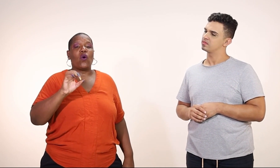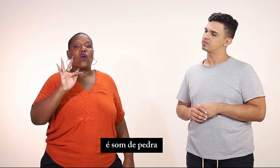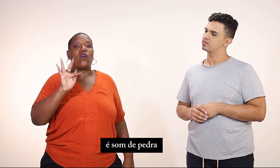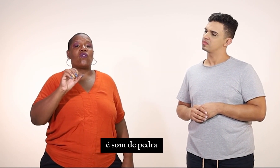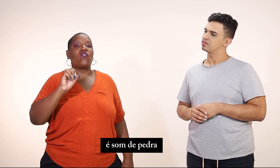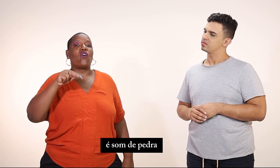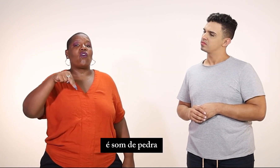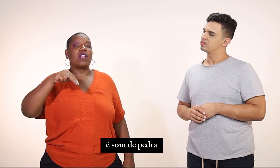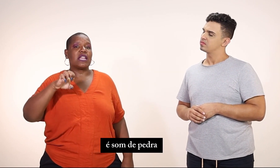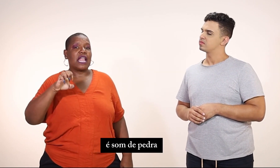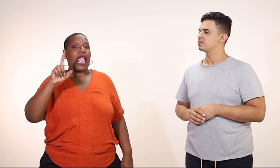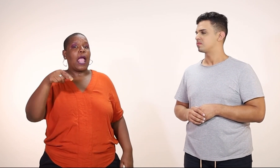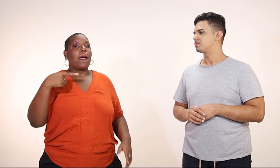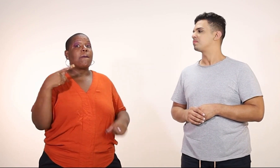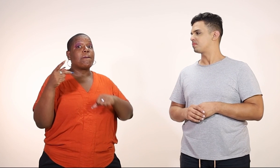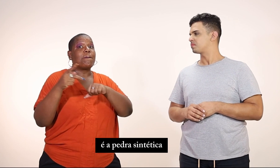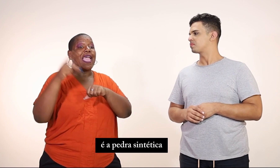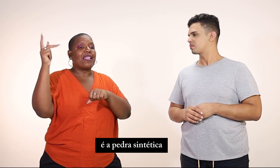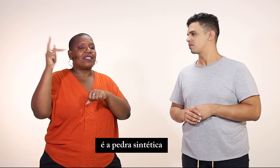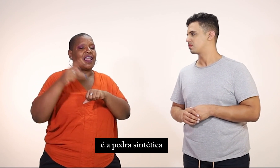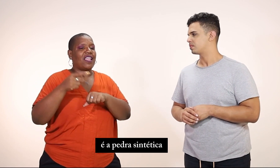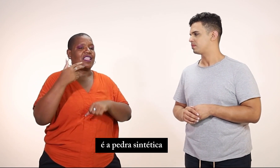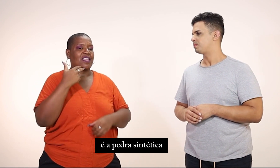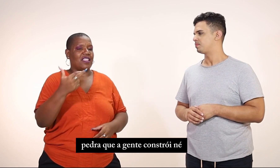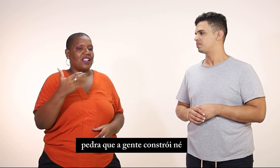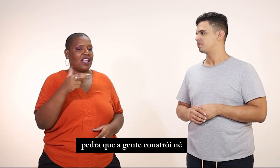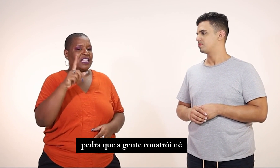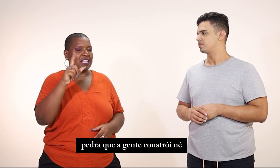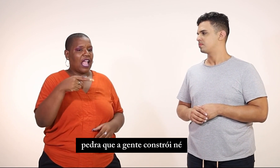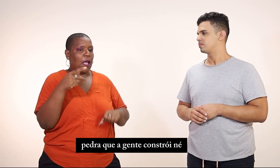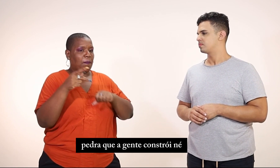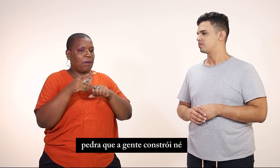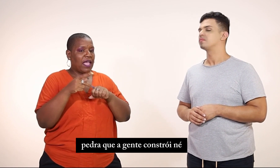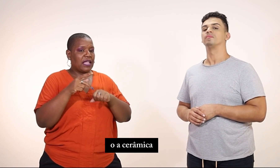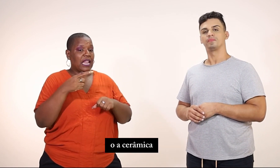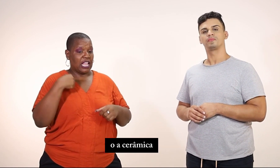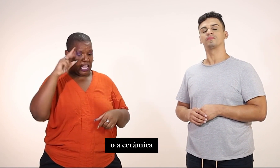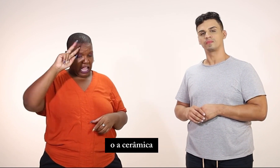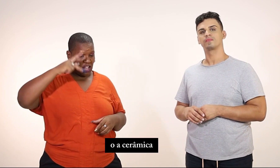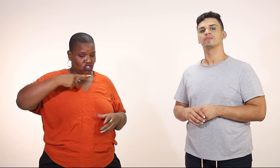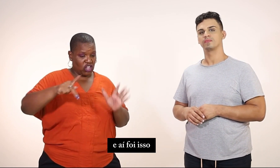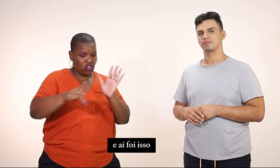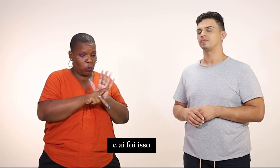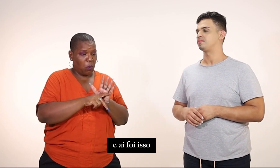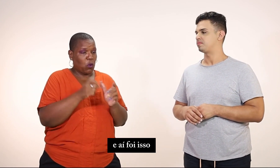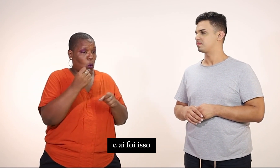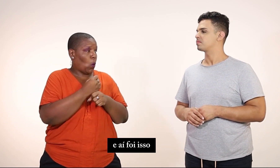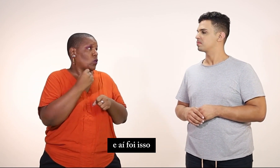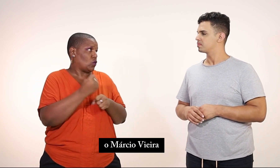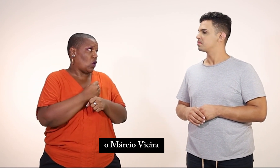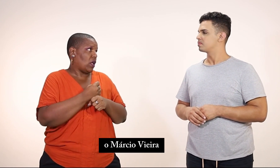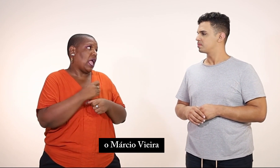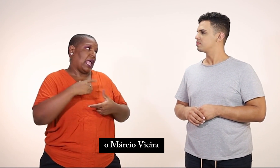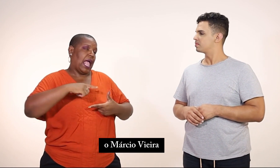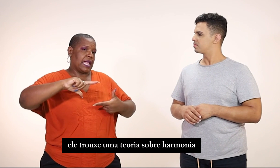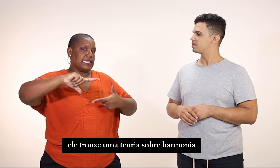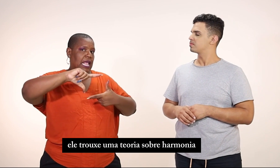Som de pedra. É a pedra sintética, a pedra que a gente constrói, né? A cerâmica. E aí foi isso, o Márcio Vieira ele trouxe